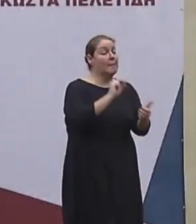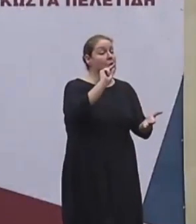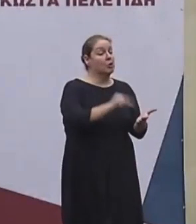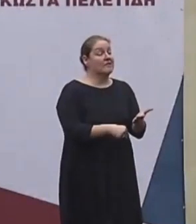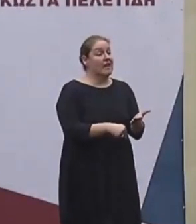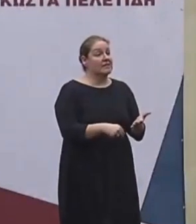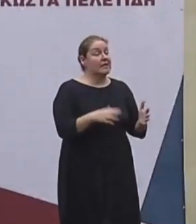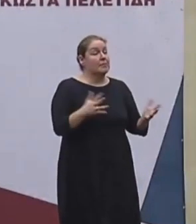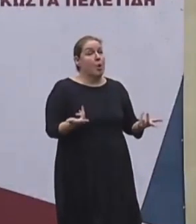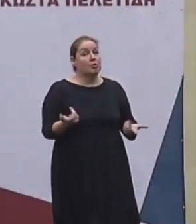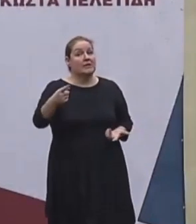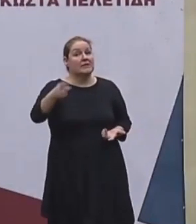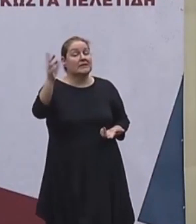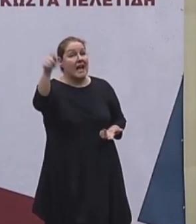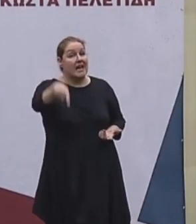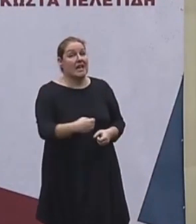μέρα εργοτάξια.